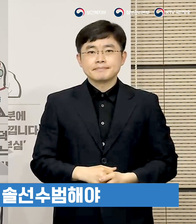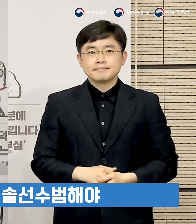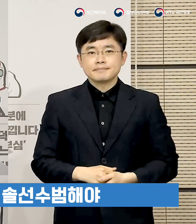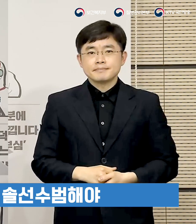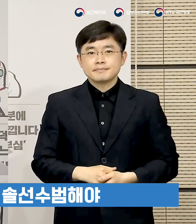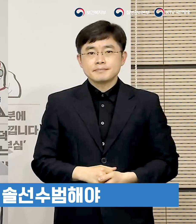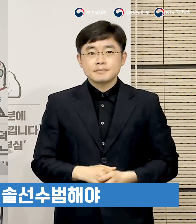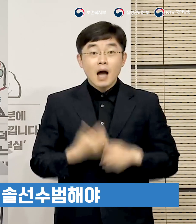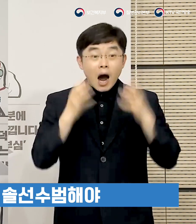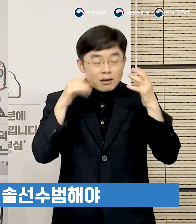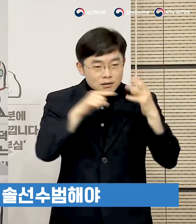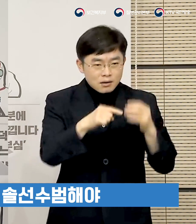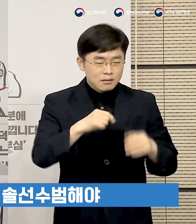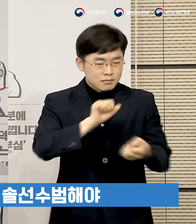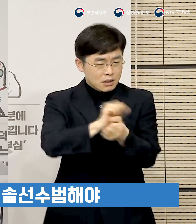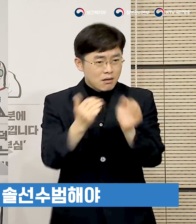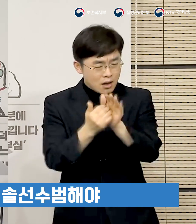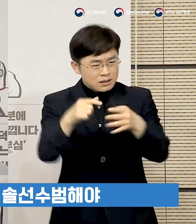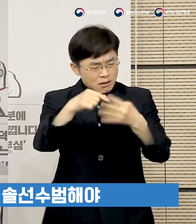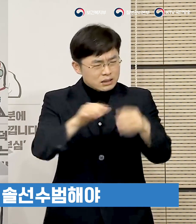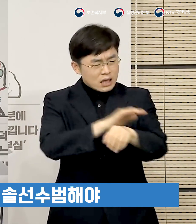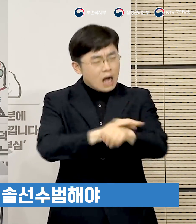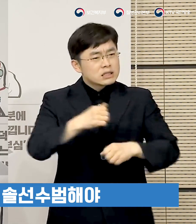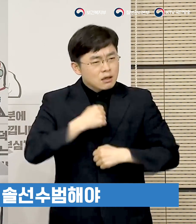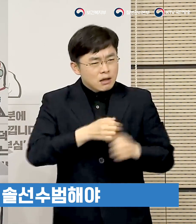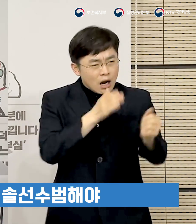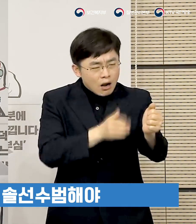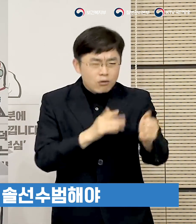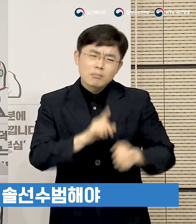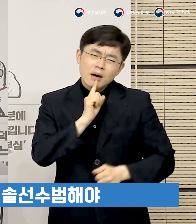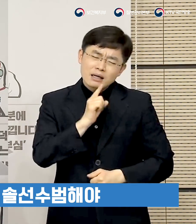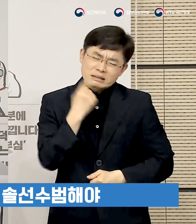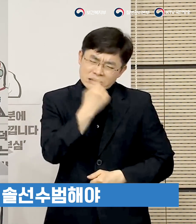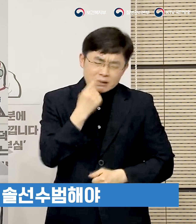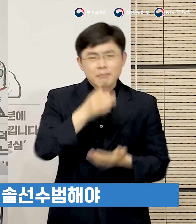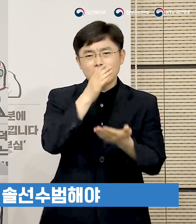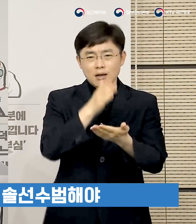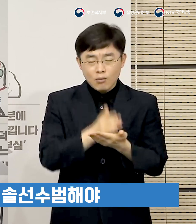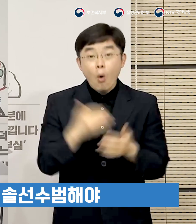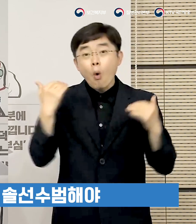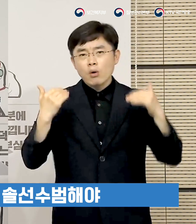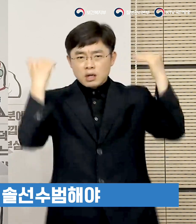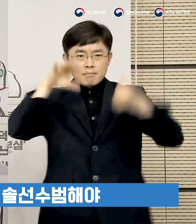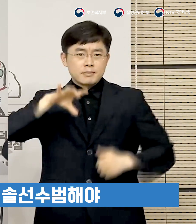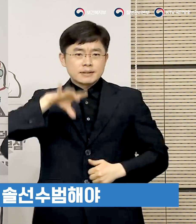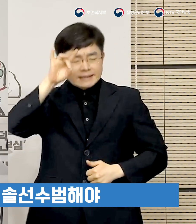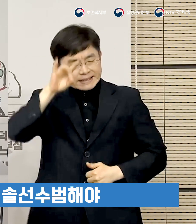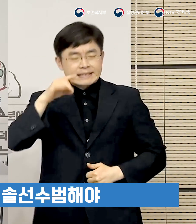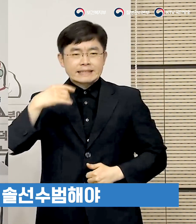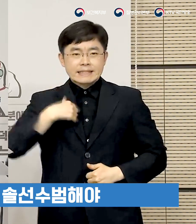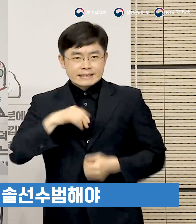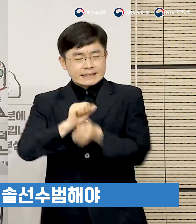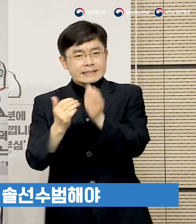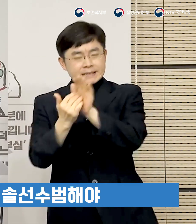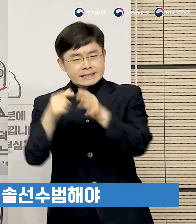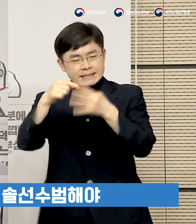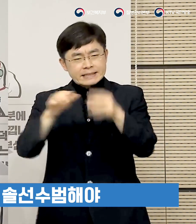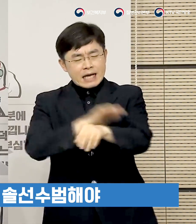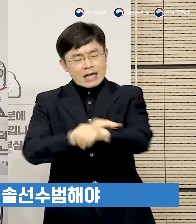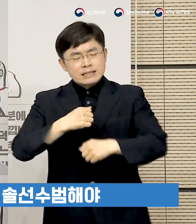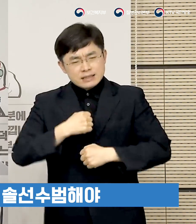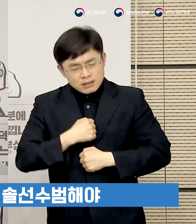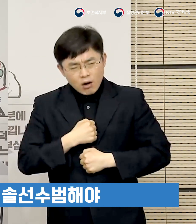아이들에게 방역수칙을 잘 지켜달라고 100번 말하는 것보다 어른들이 남을 위해 나의 불편함과 귀찮음을